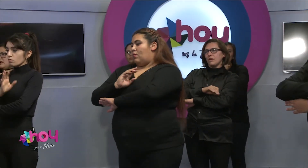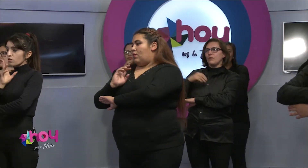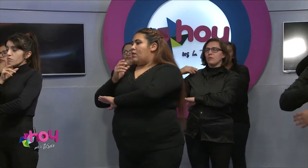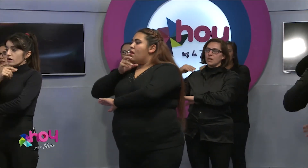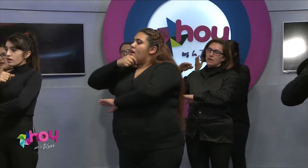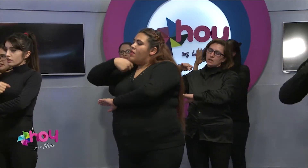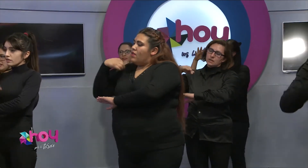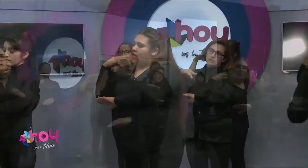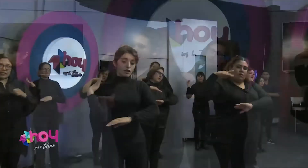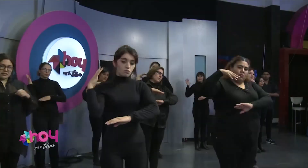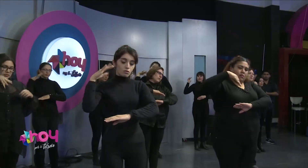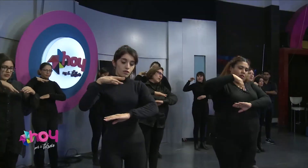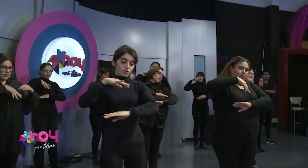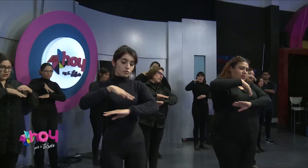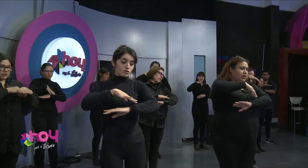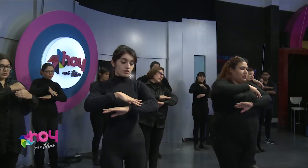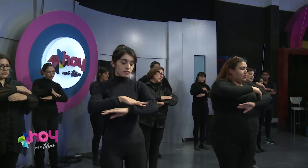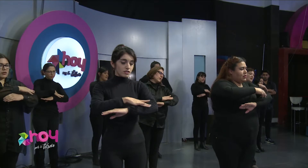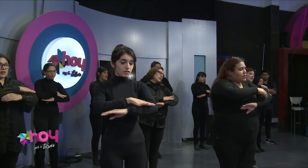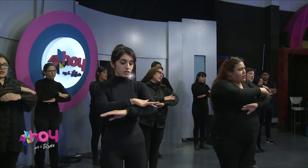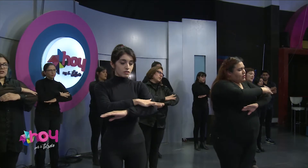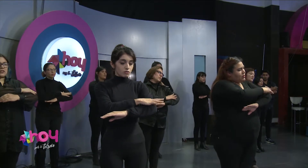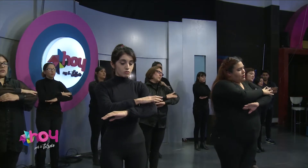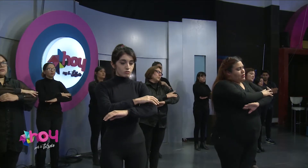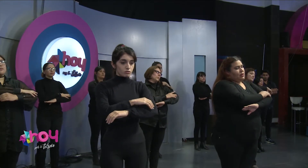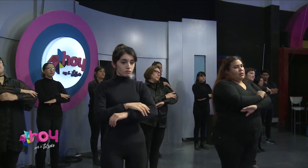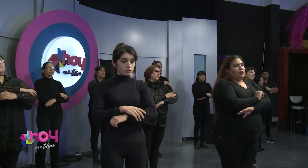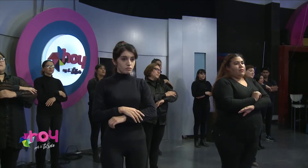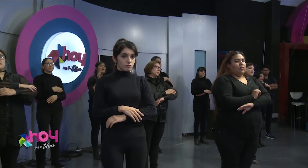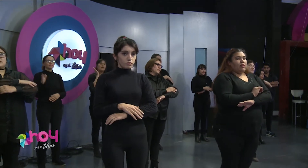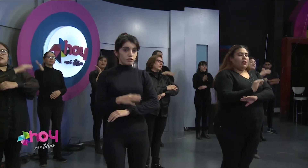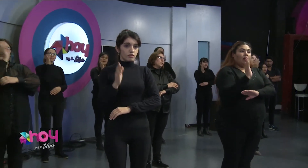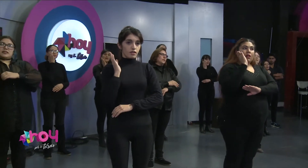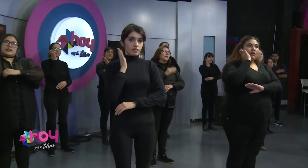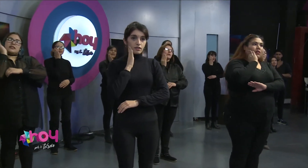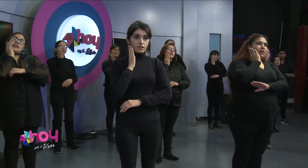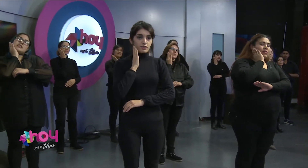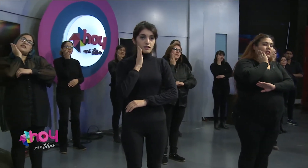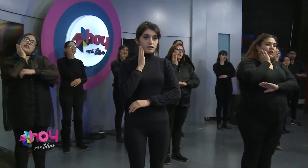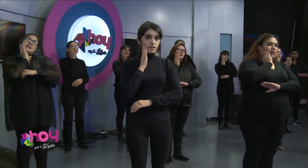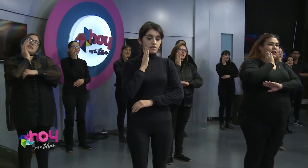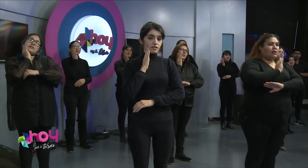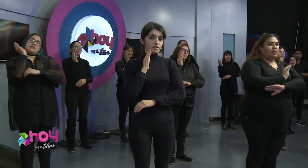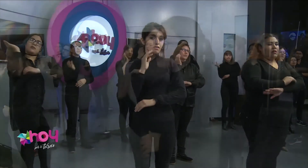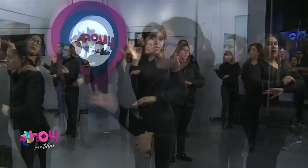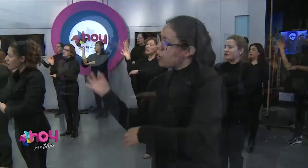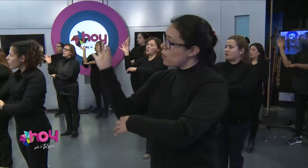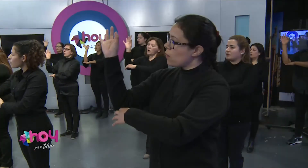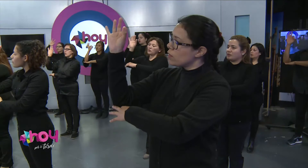una majadita volviendo del ser. Y al atardecer, cuando